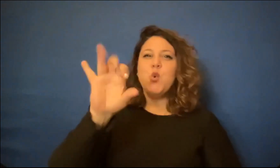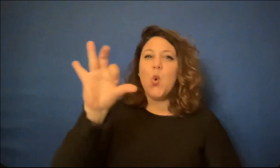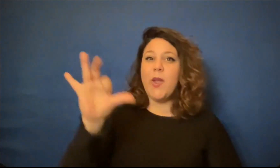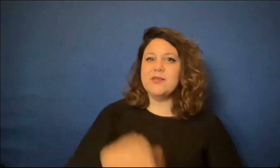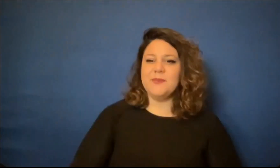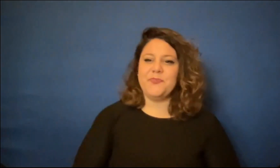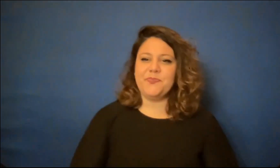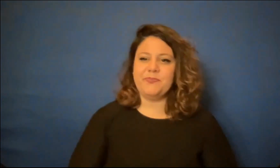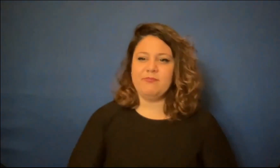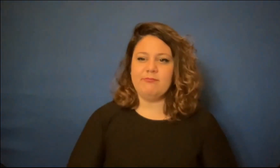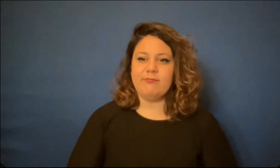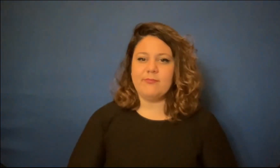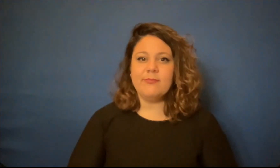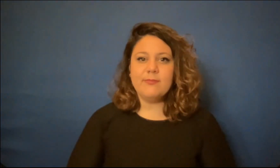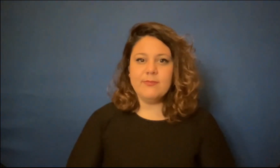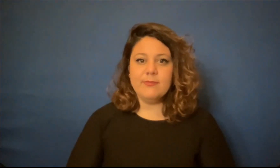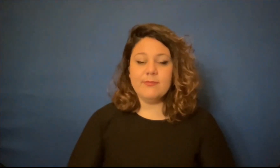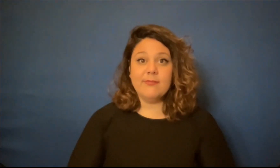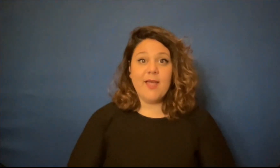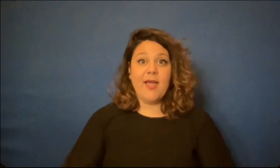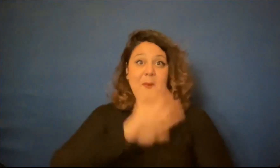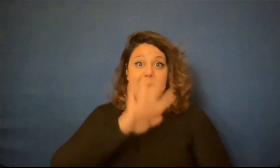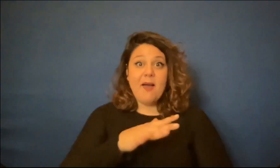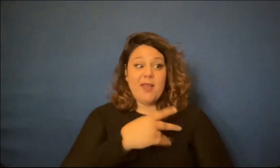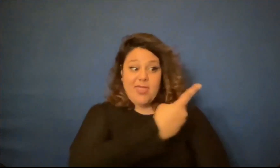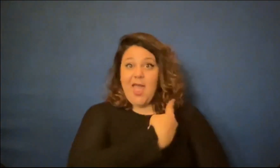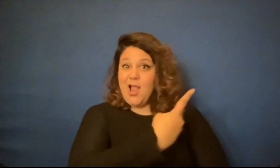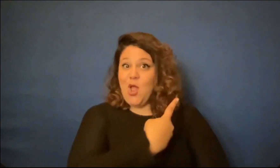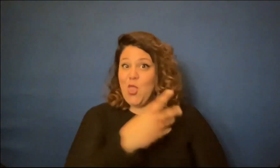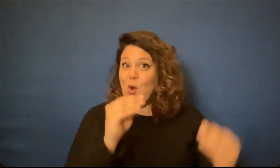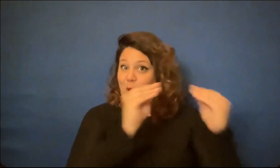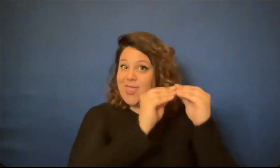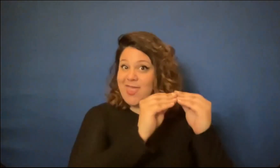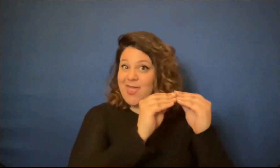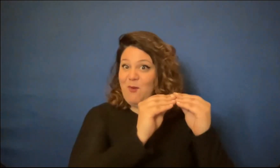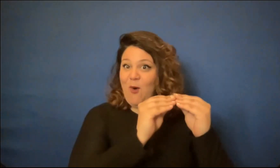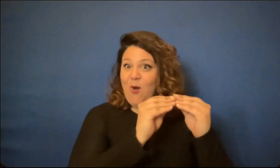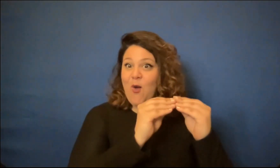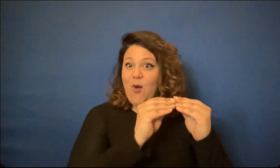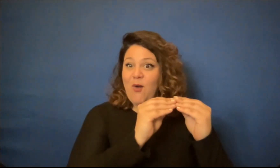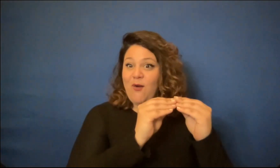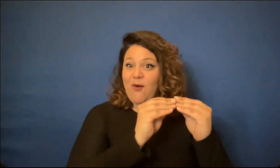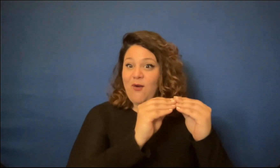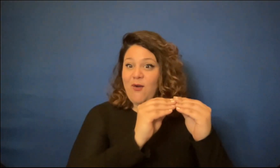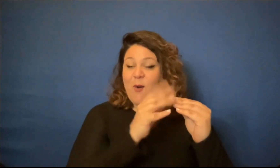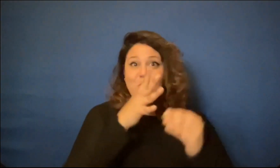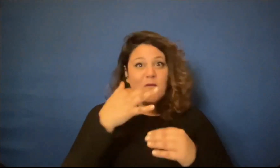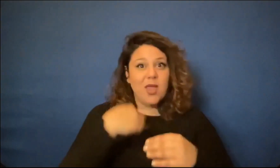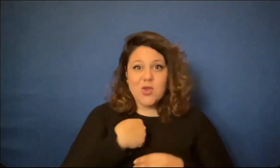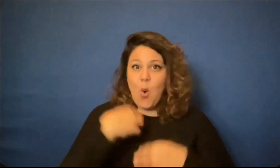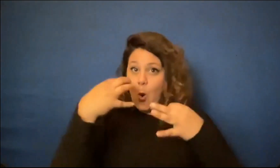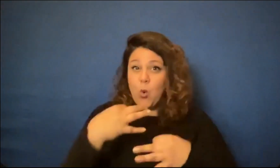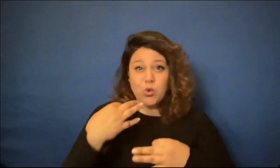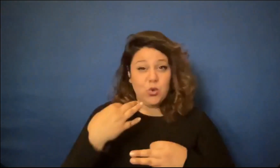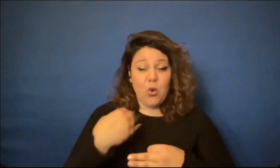yo creo que parece que Inma y yo pensamos de formas muy similares, porque yo iba a dar precisamente los mismos datos. Yo creo que es